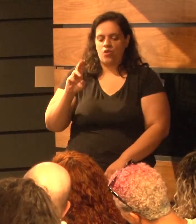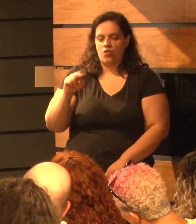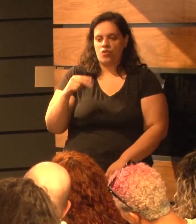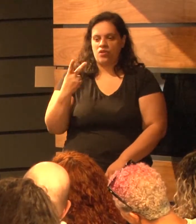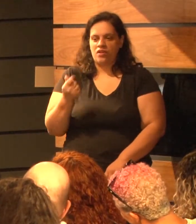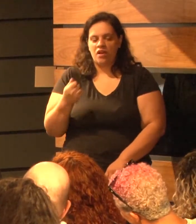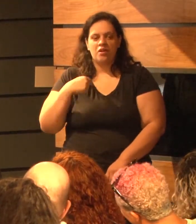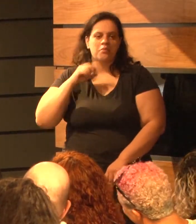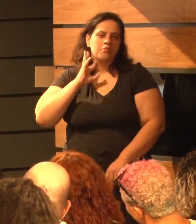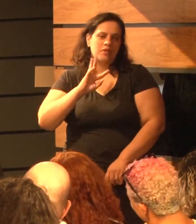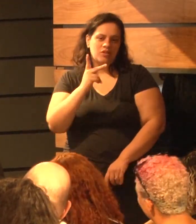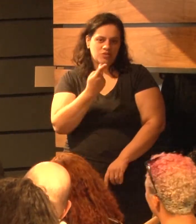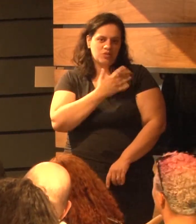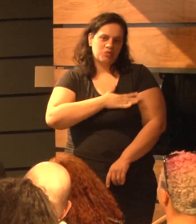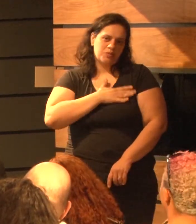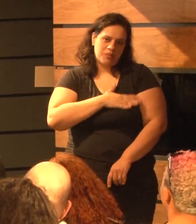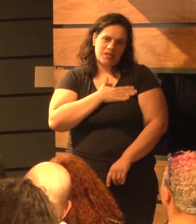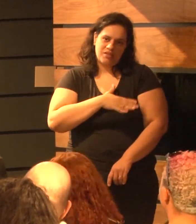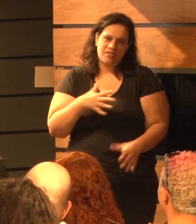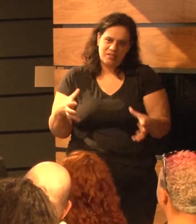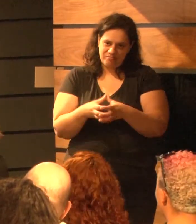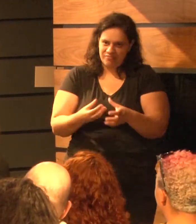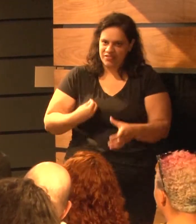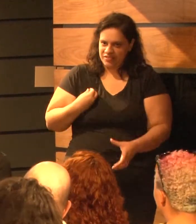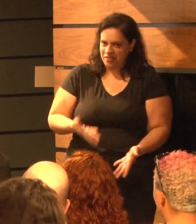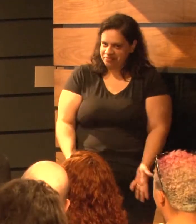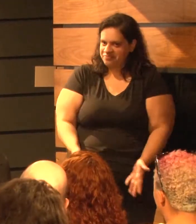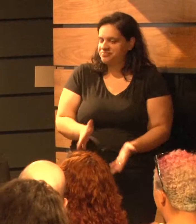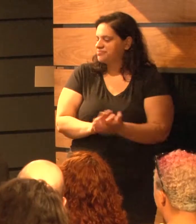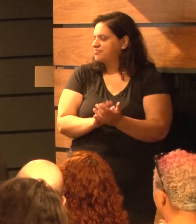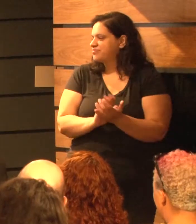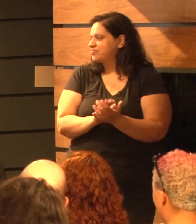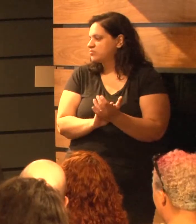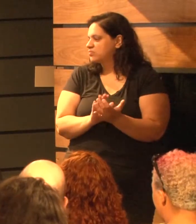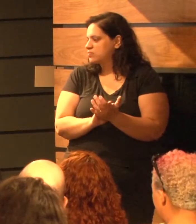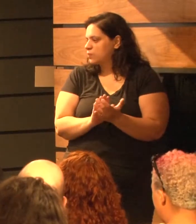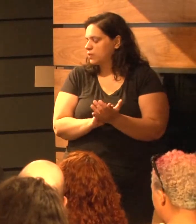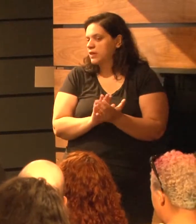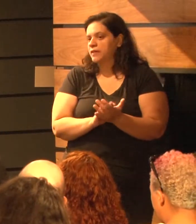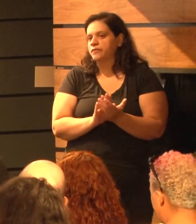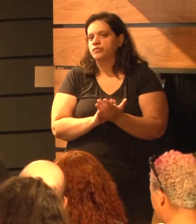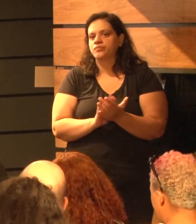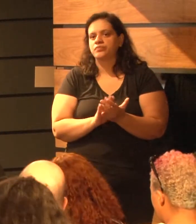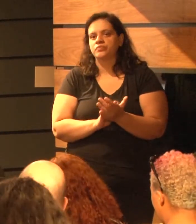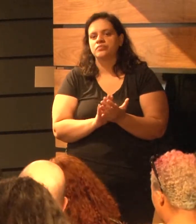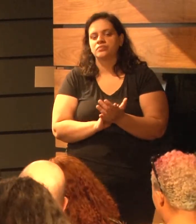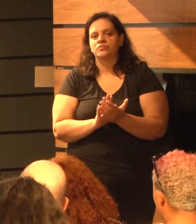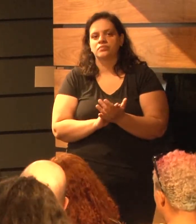Horizonte e é um prazer mais uma vez estar aqui com todo mundo.